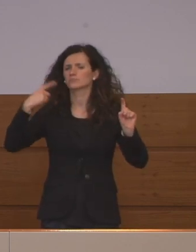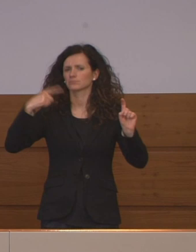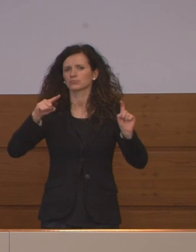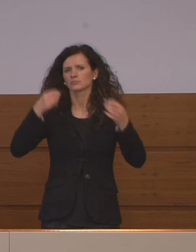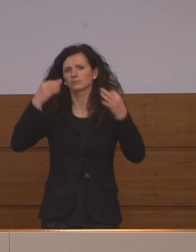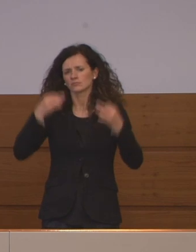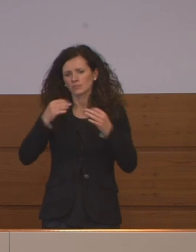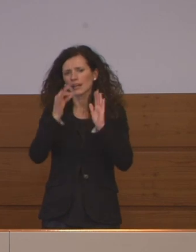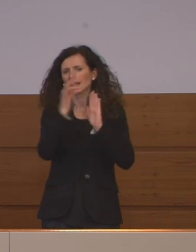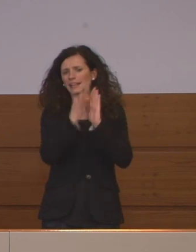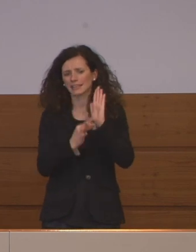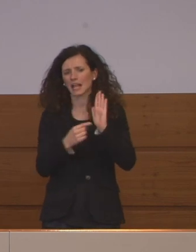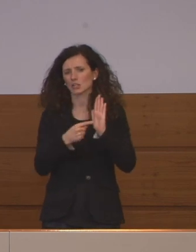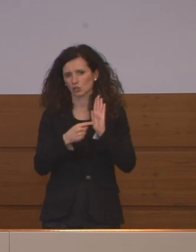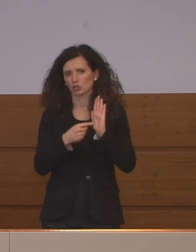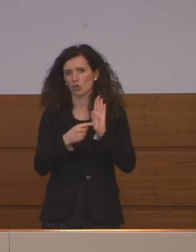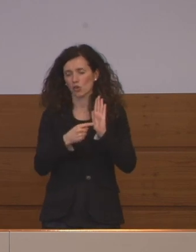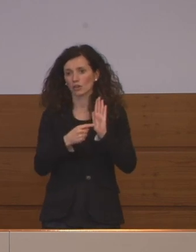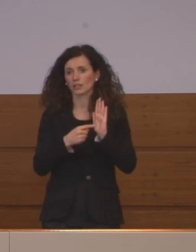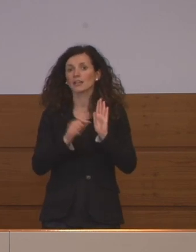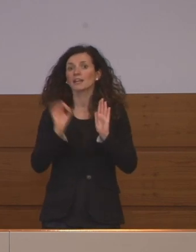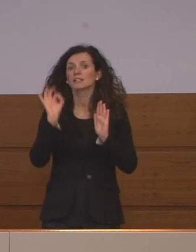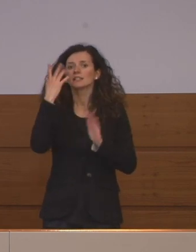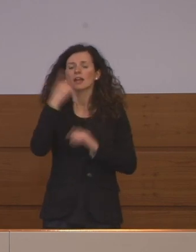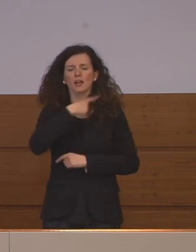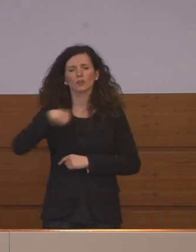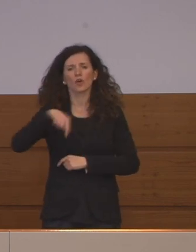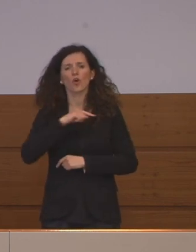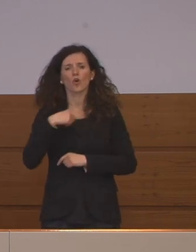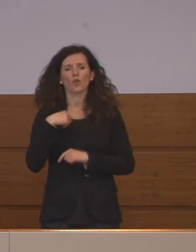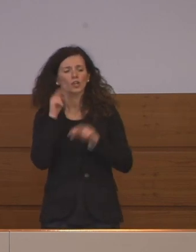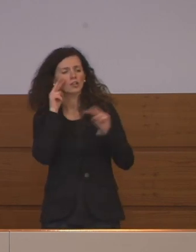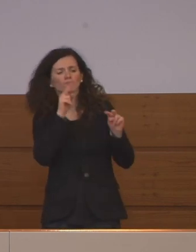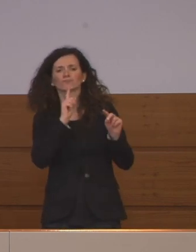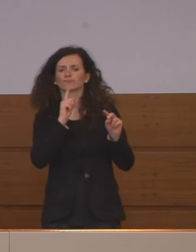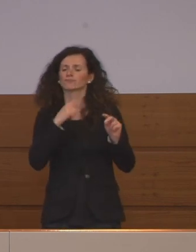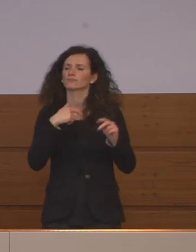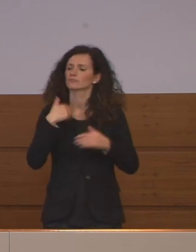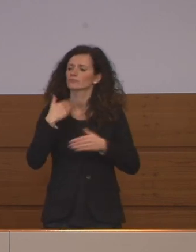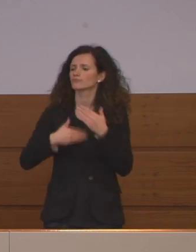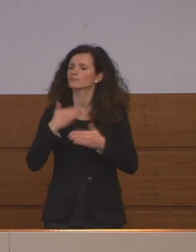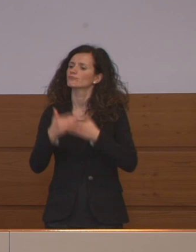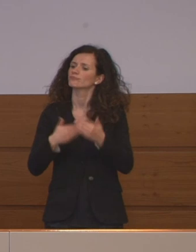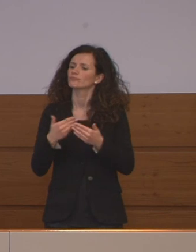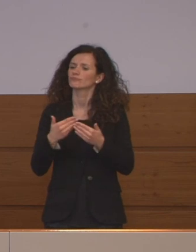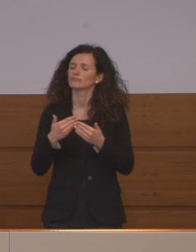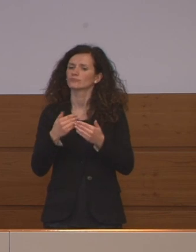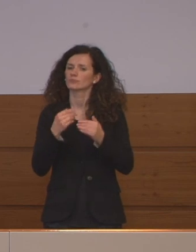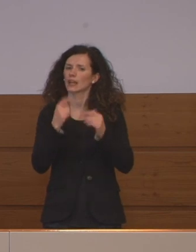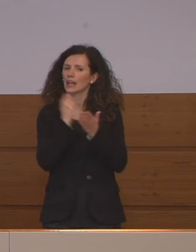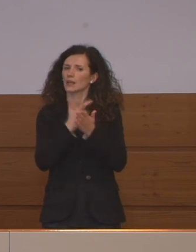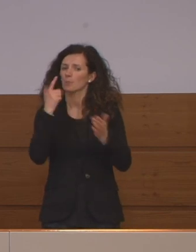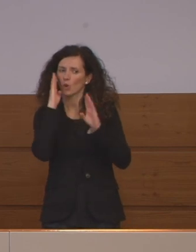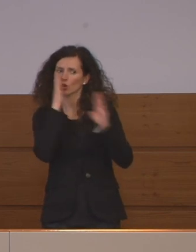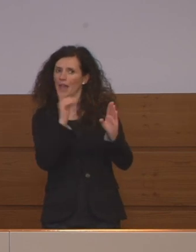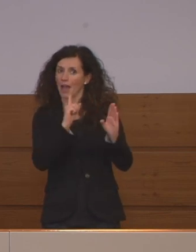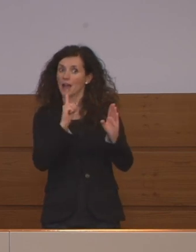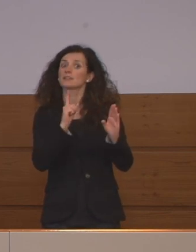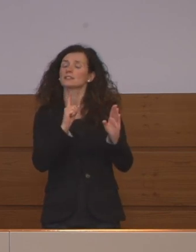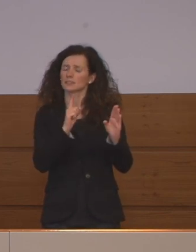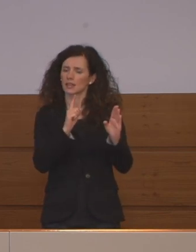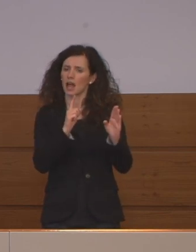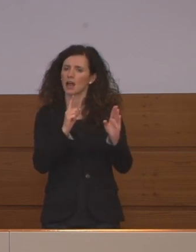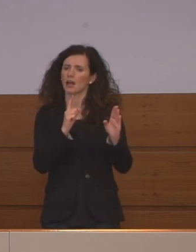dato se si abbassa la guardia nei confronti di questo di questa risposta che devo dire ci